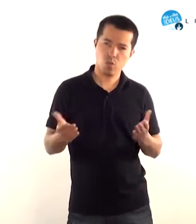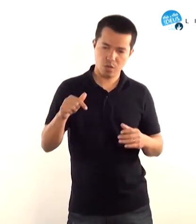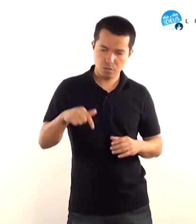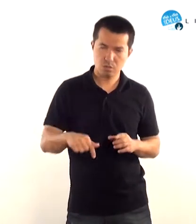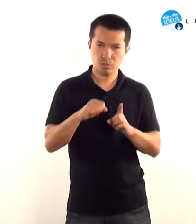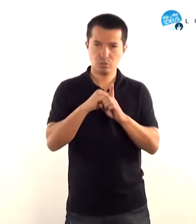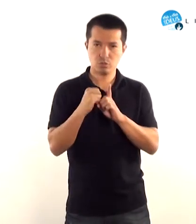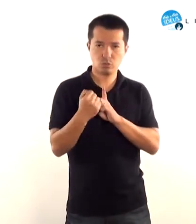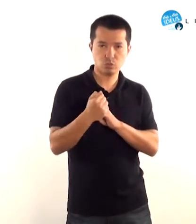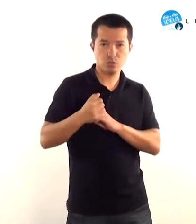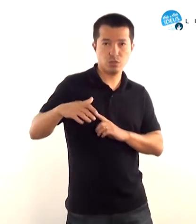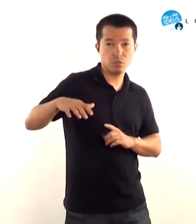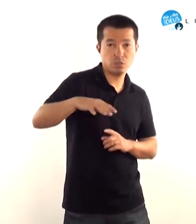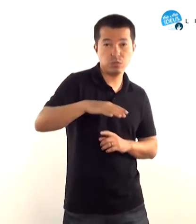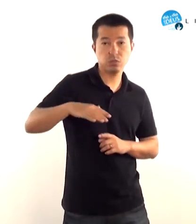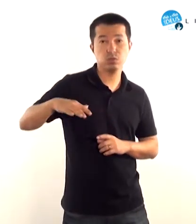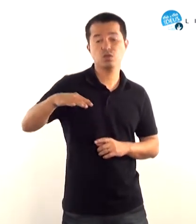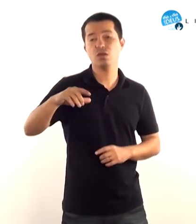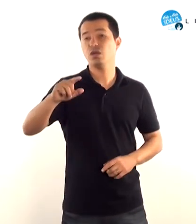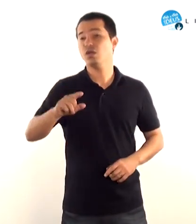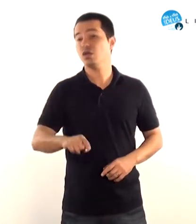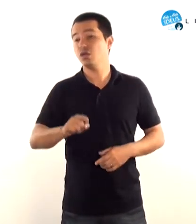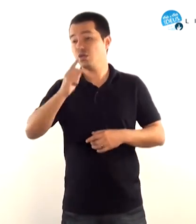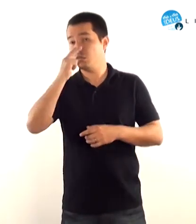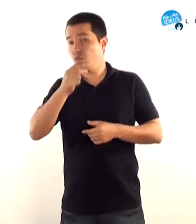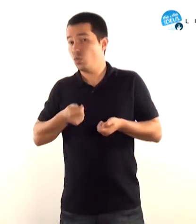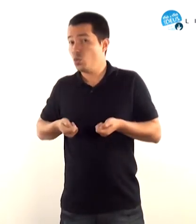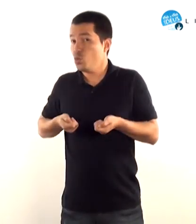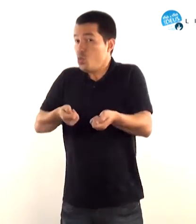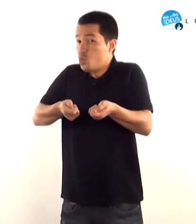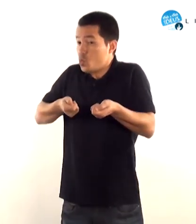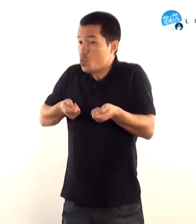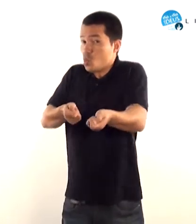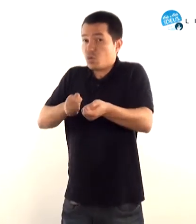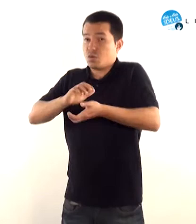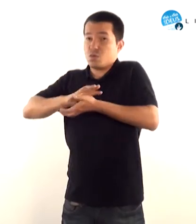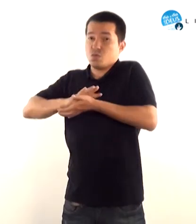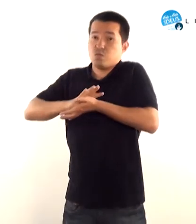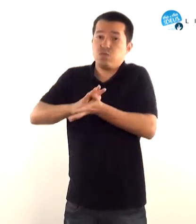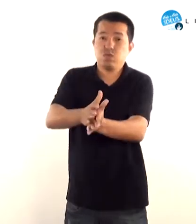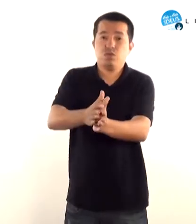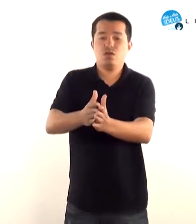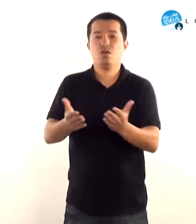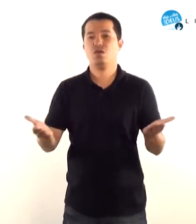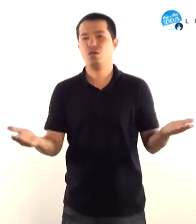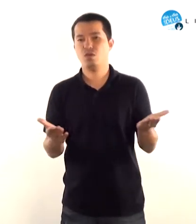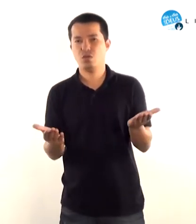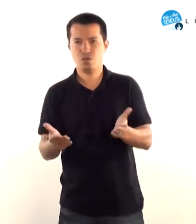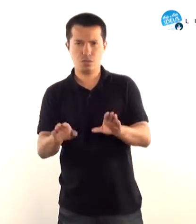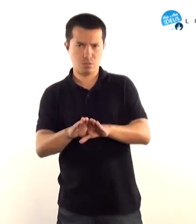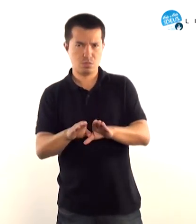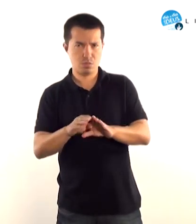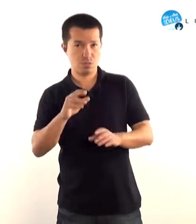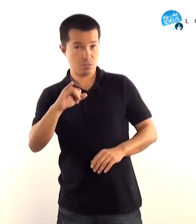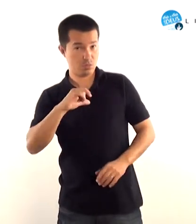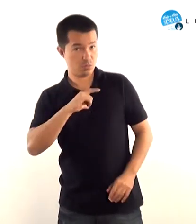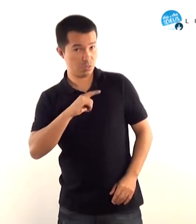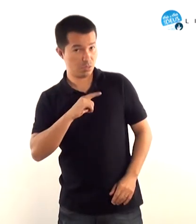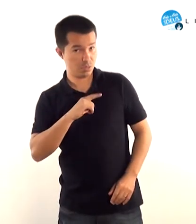sistema de sociedade opressivo que aquelas cidades começaram a construir. E depois,